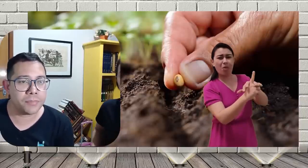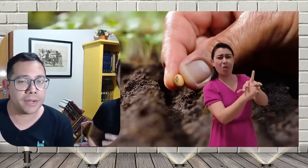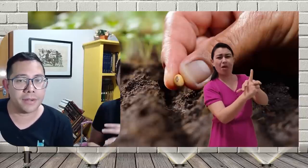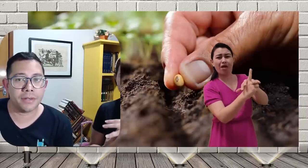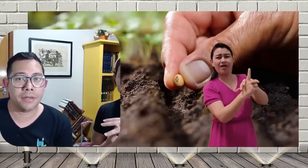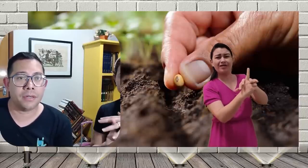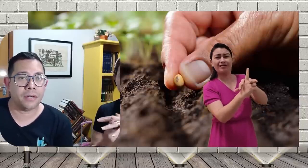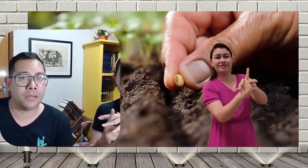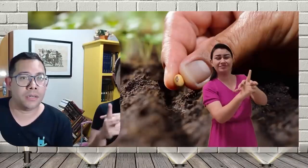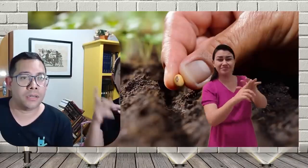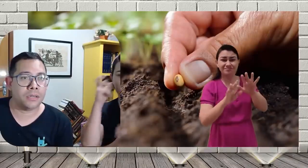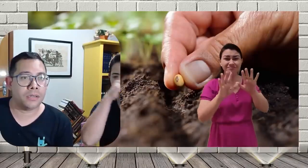firmar.